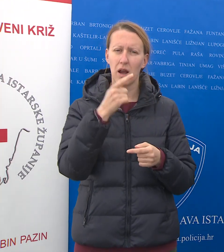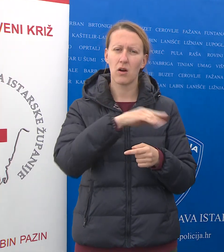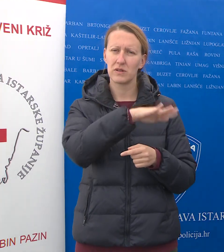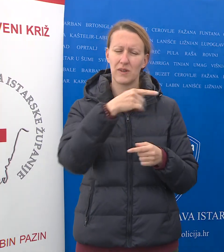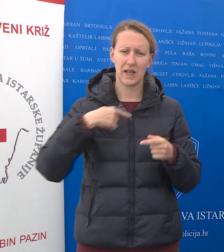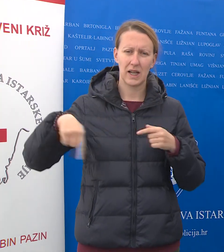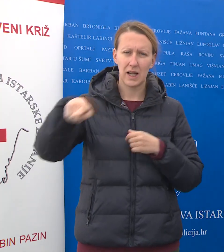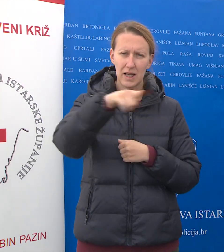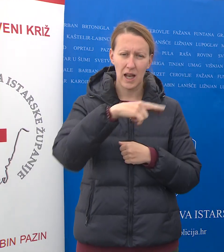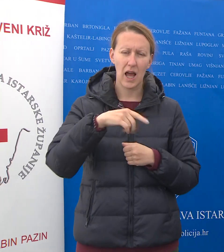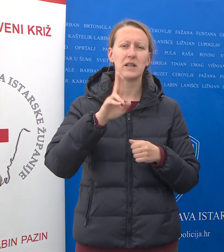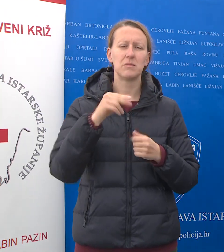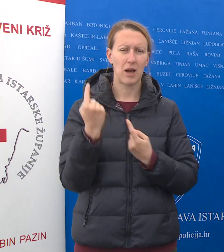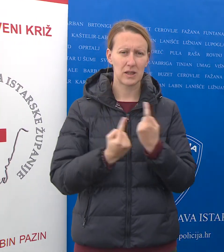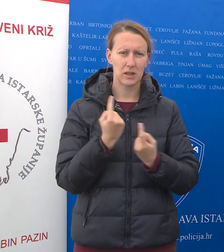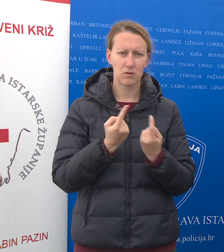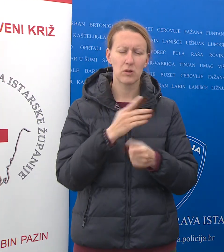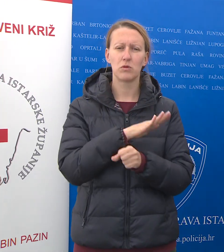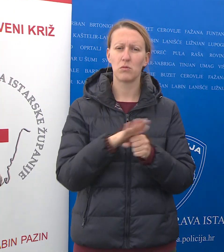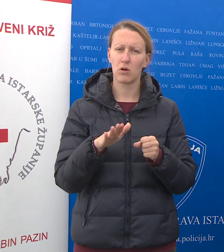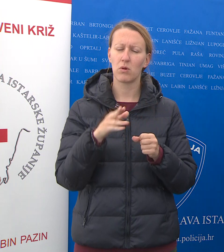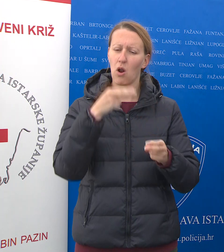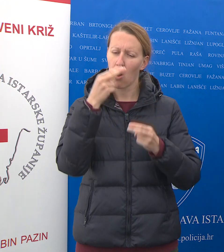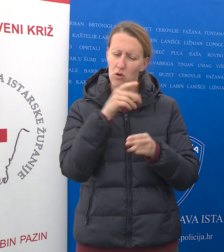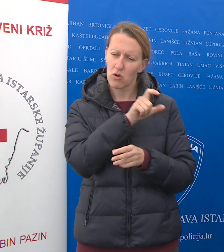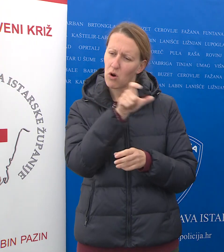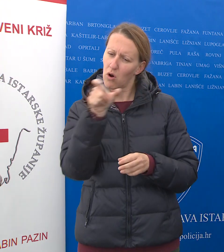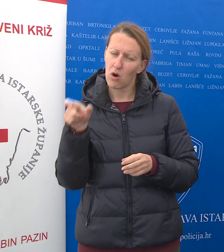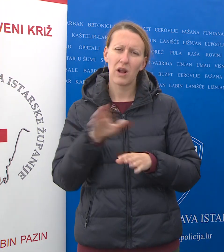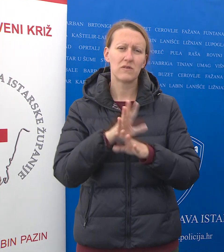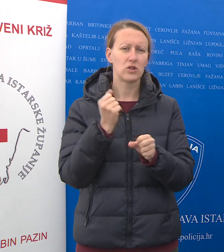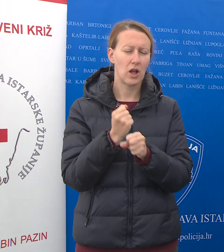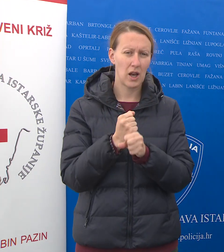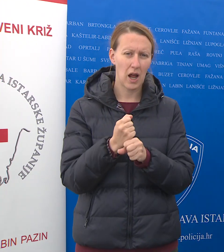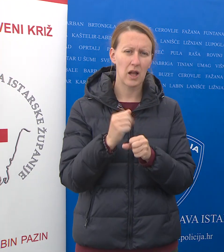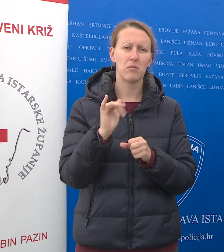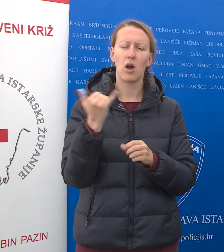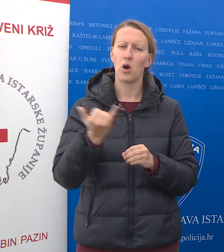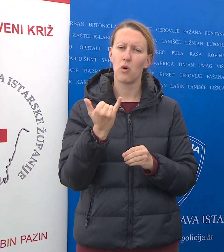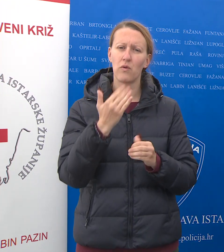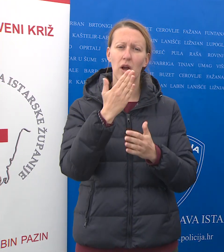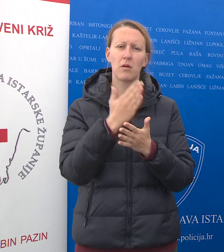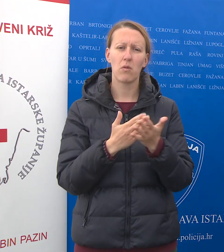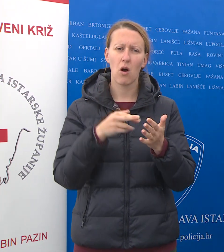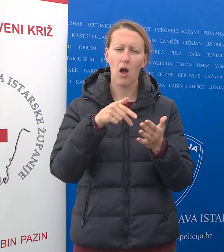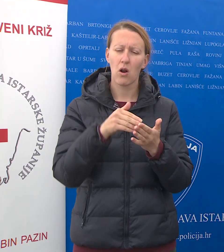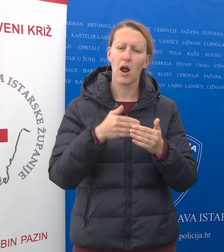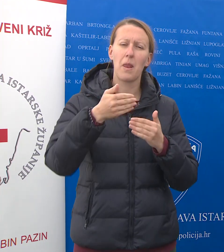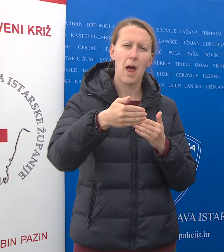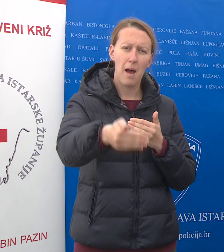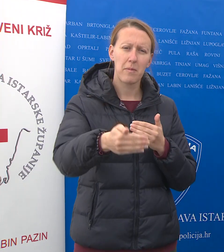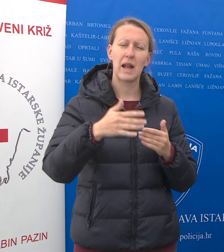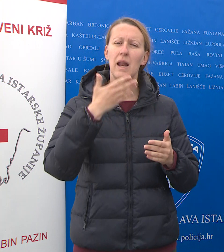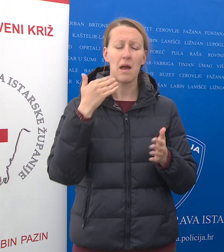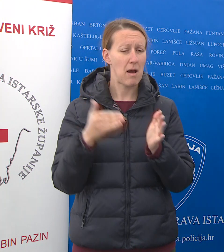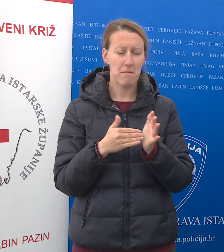svih nas, ima situaciju apsolutno pod kontrolom. Sve što radimo je uvijek pola koraka naprijed i